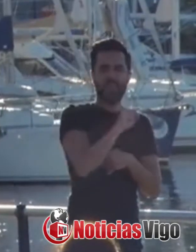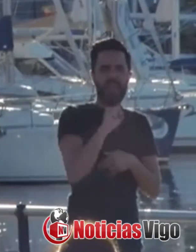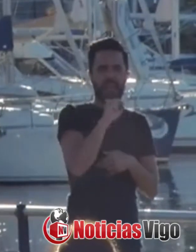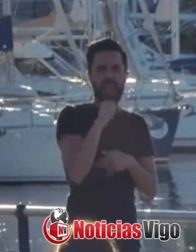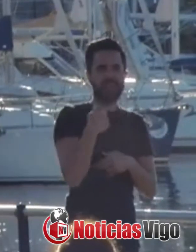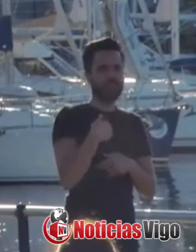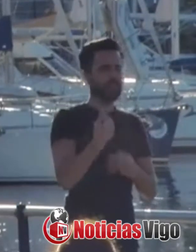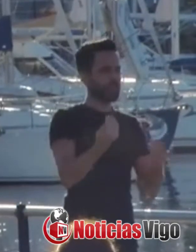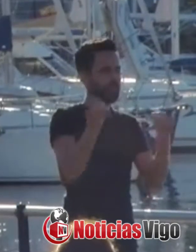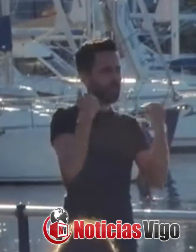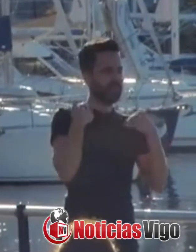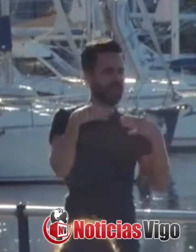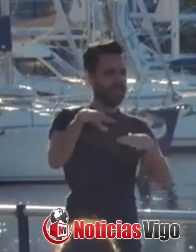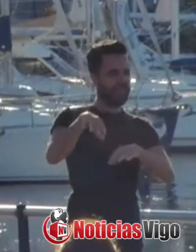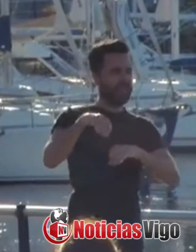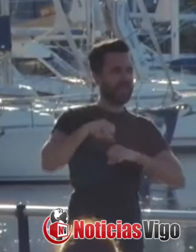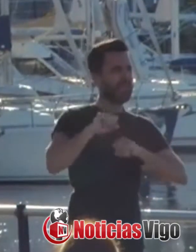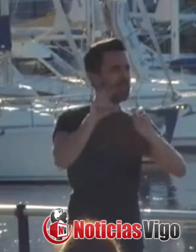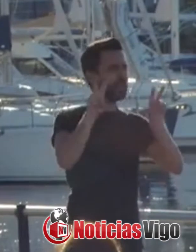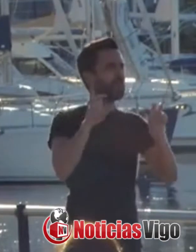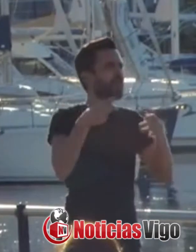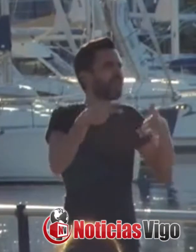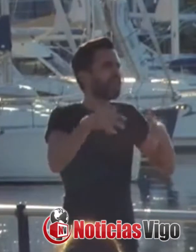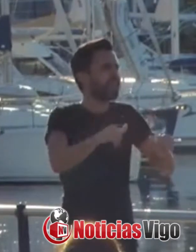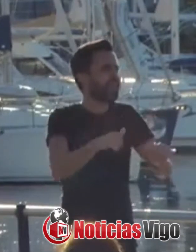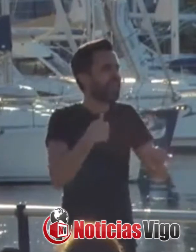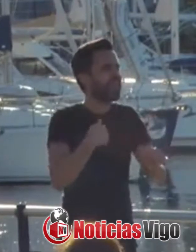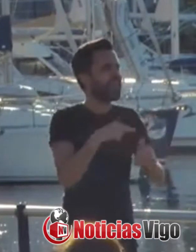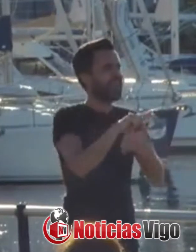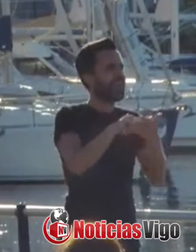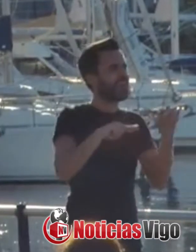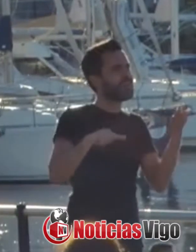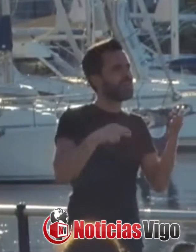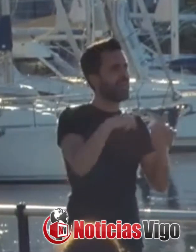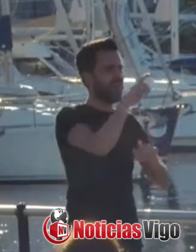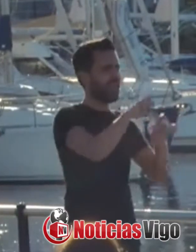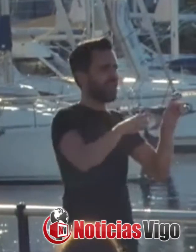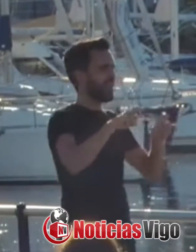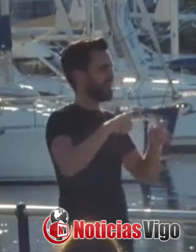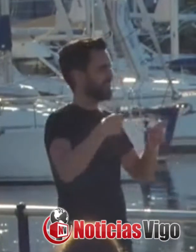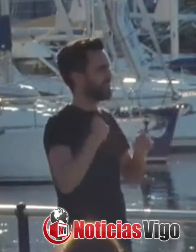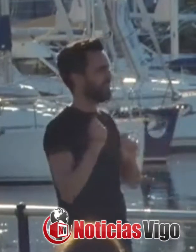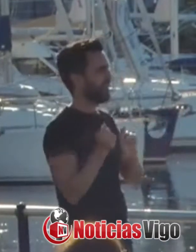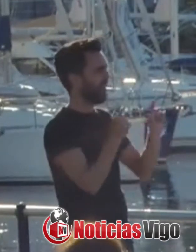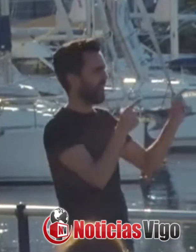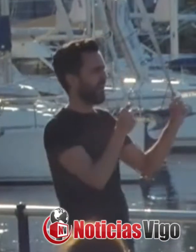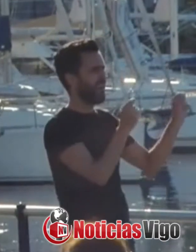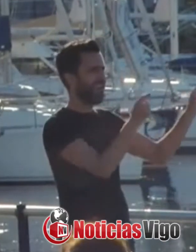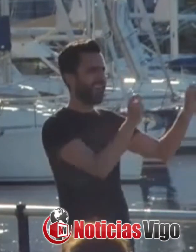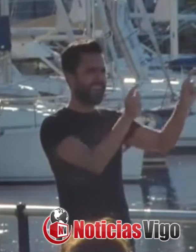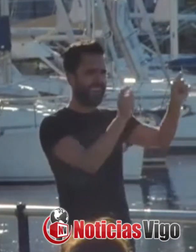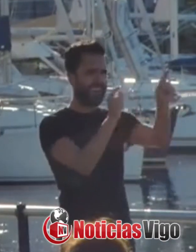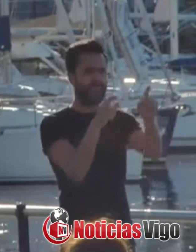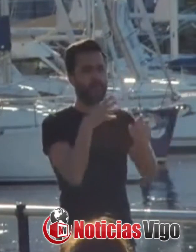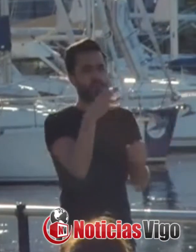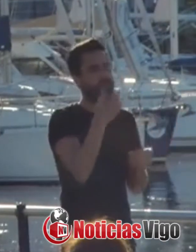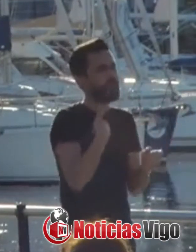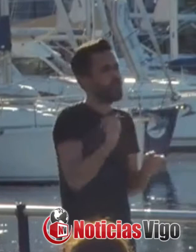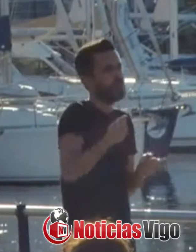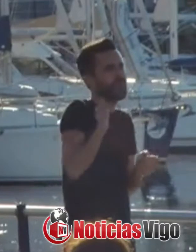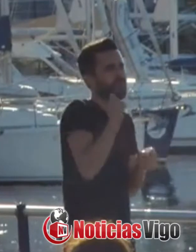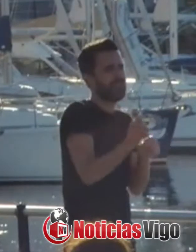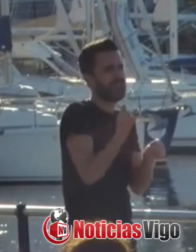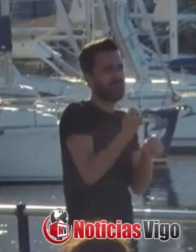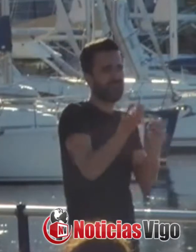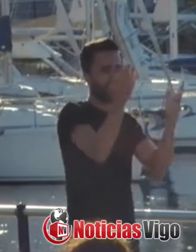nova competencia, unha Galiza onde sigue tendo que marchar a xente por falta de oportunidades, unha Galiza